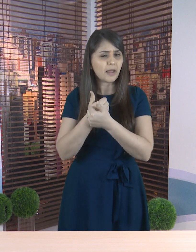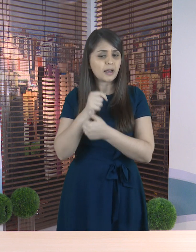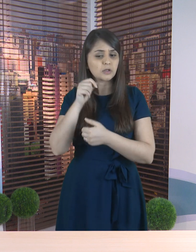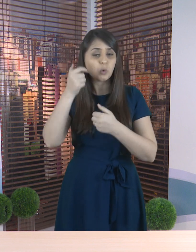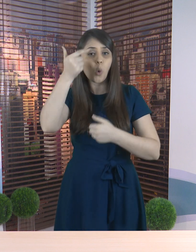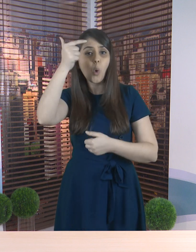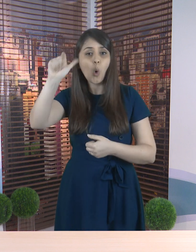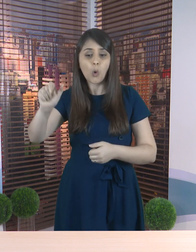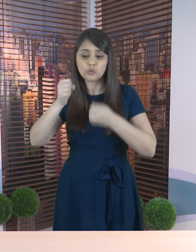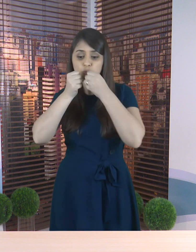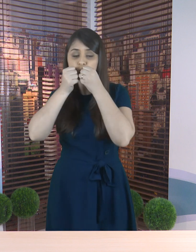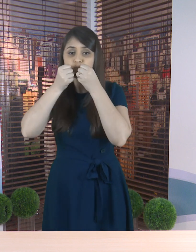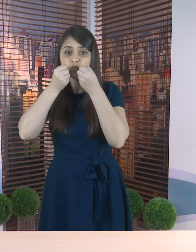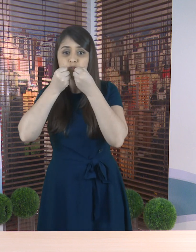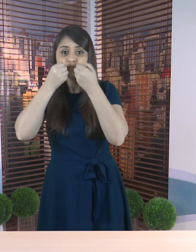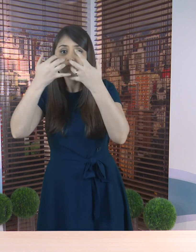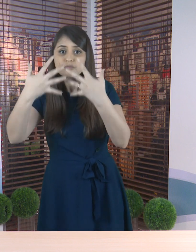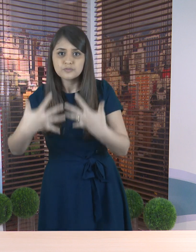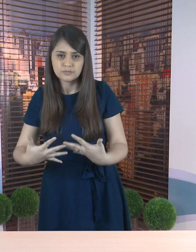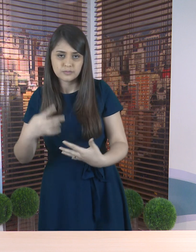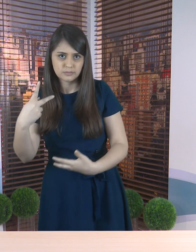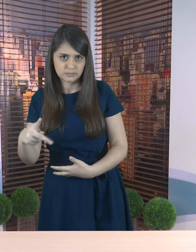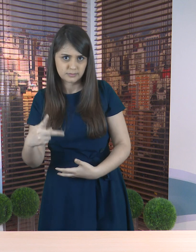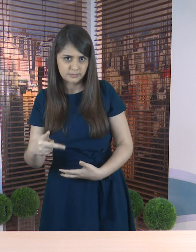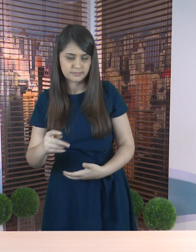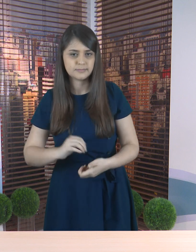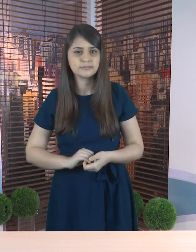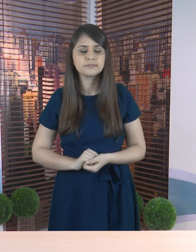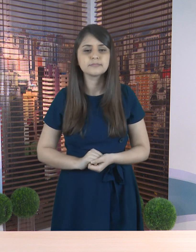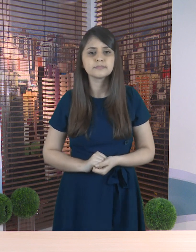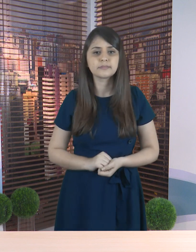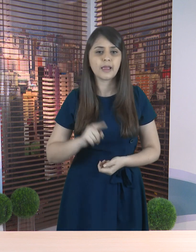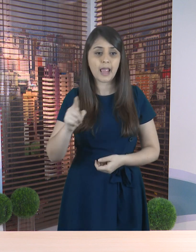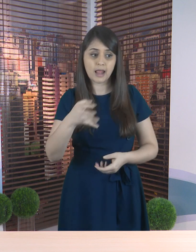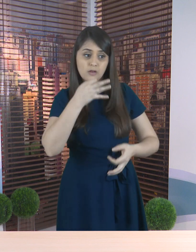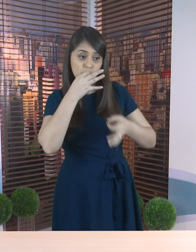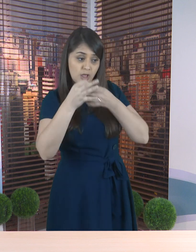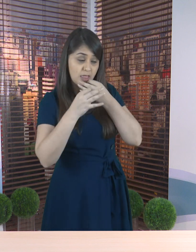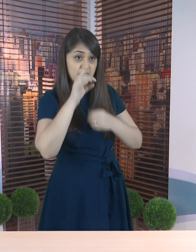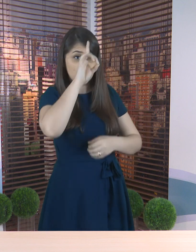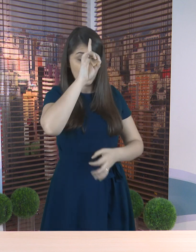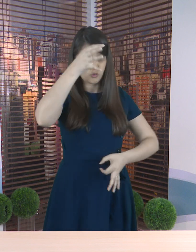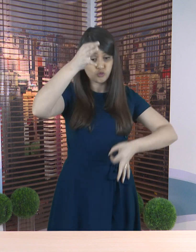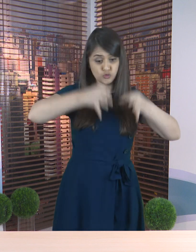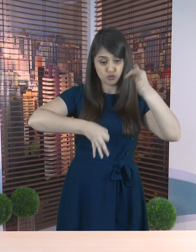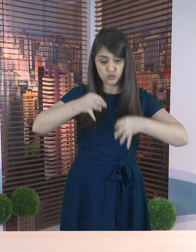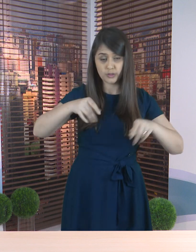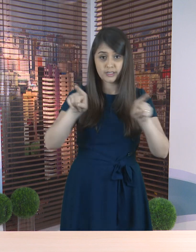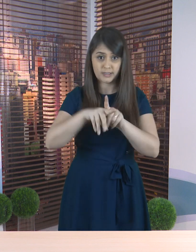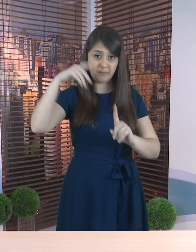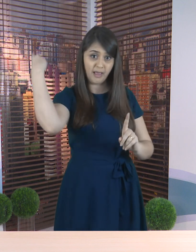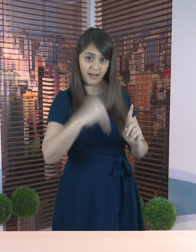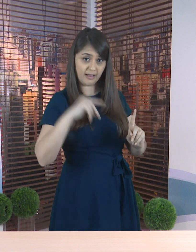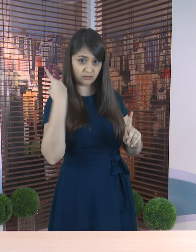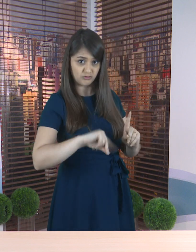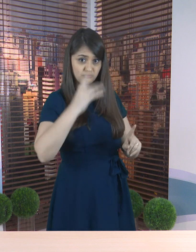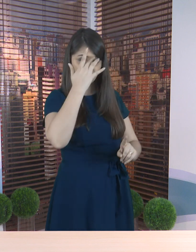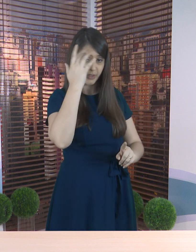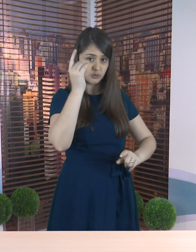pecadores. Zofar começa falando do castigo dos maus. No seu discurso, que é o segundo, em